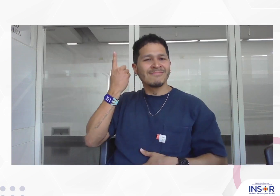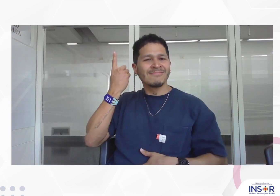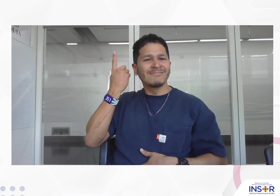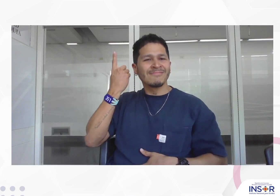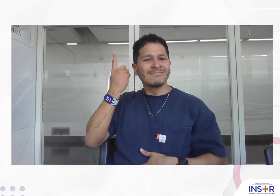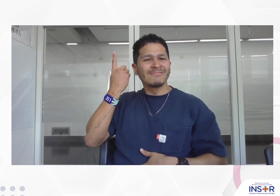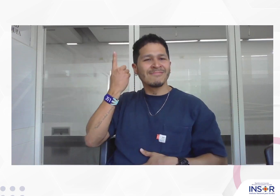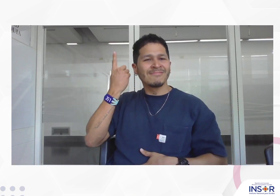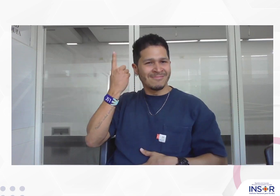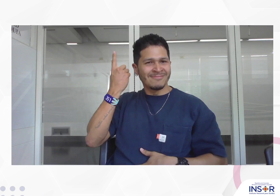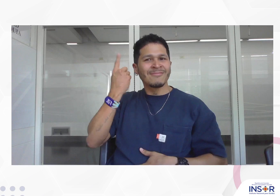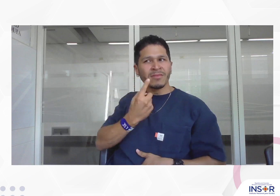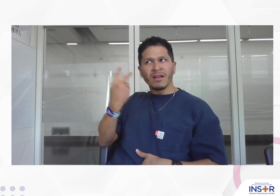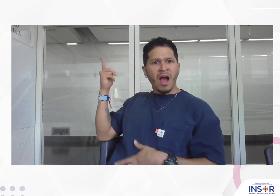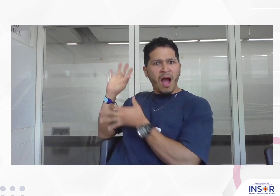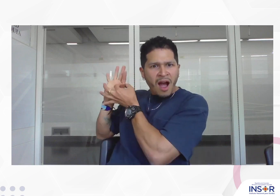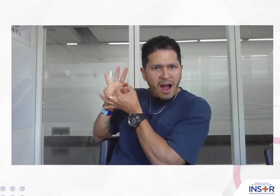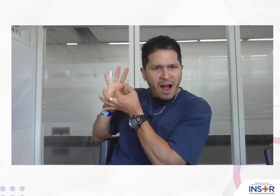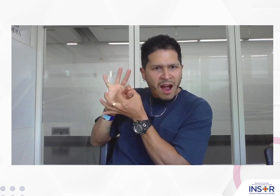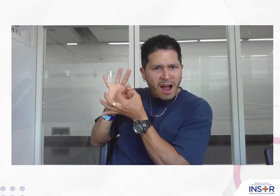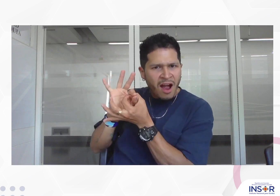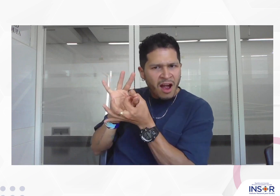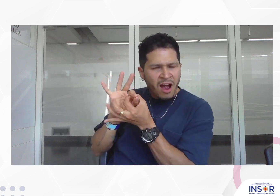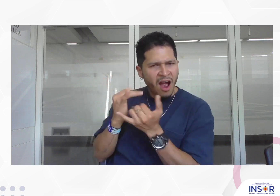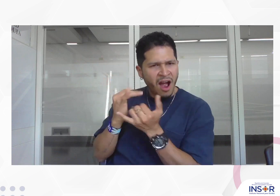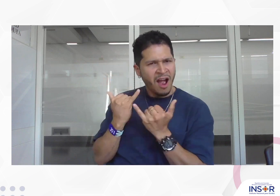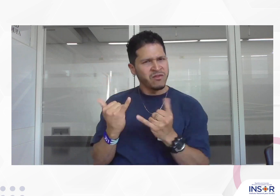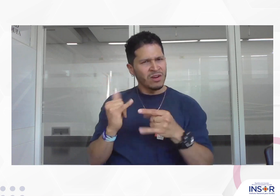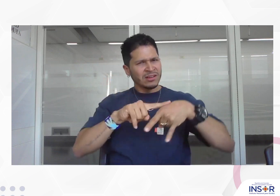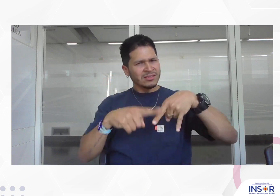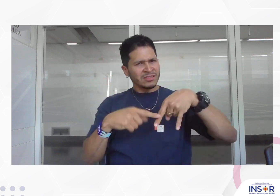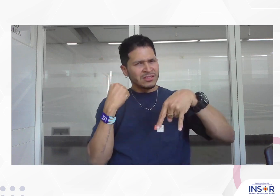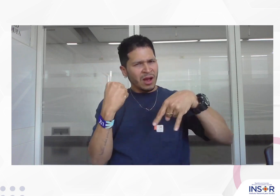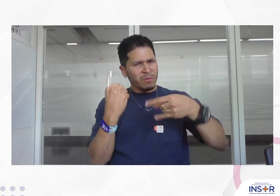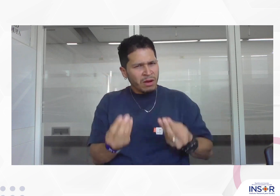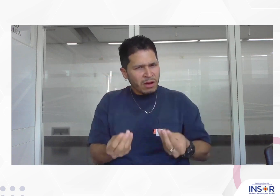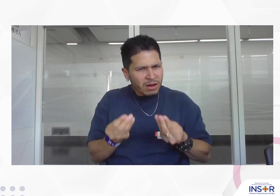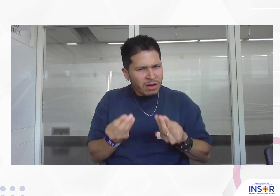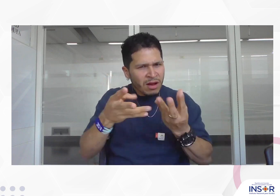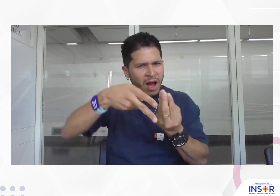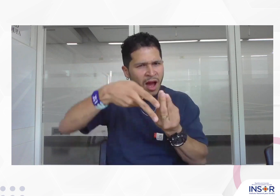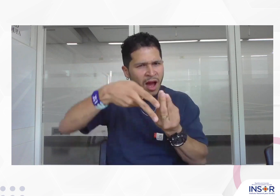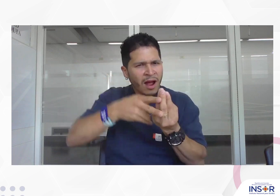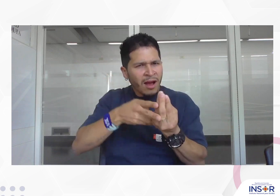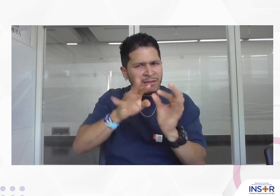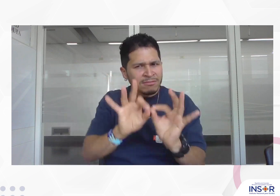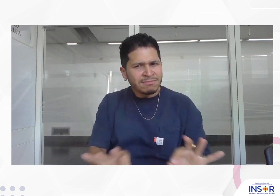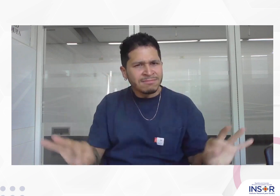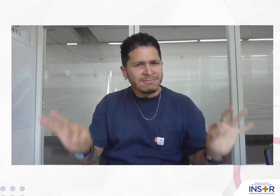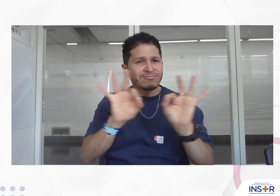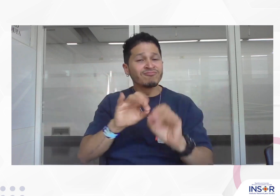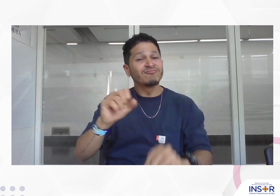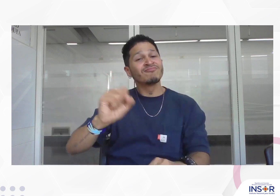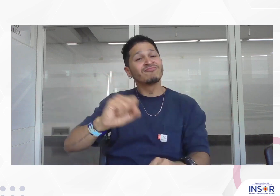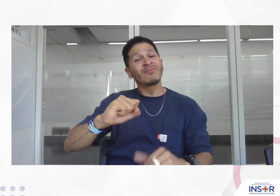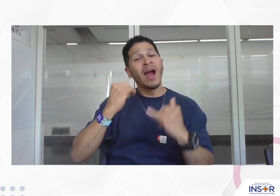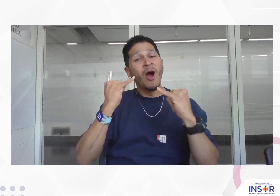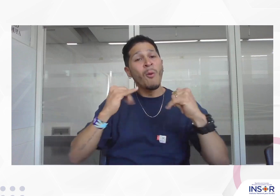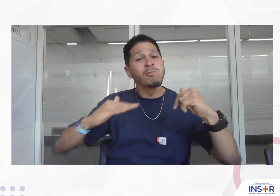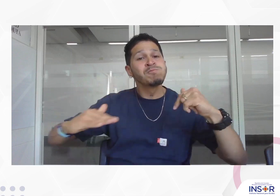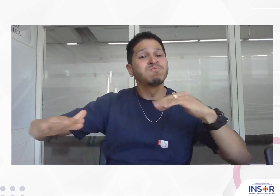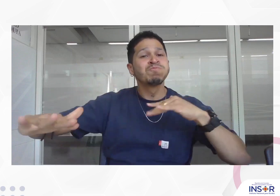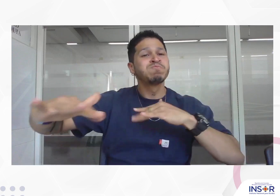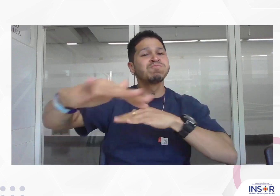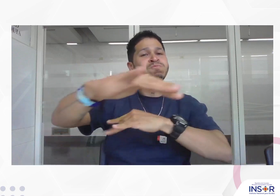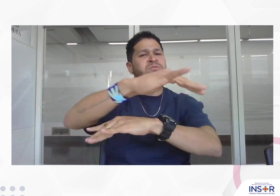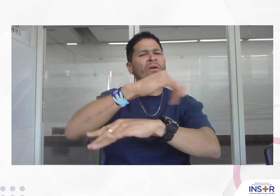de la lengua de señas y todas estas vivencias fueron las que fueron enmarcando esa idea de investigación y el